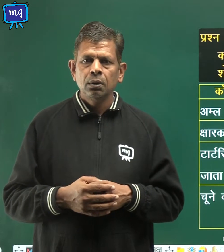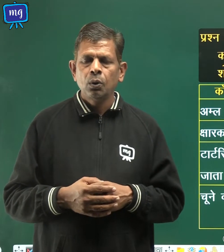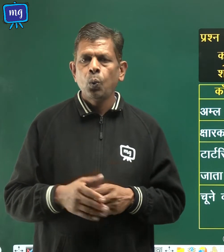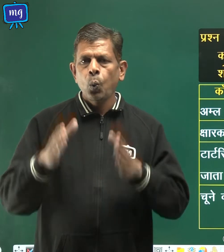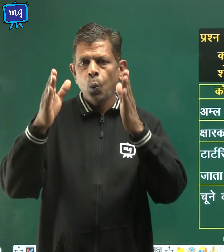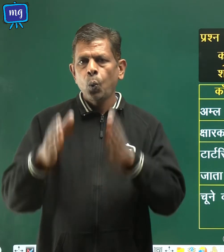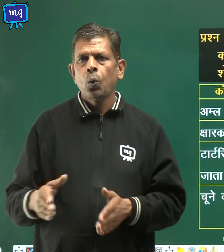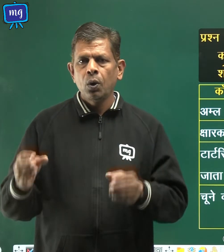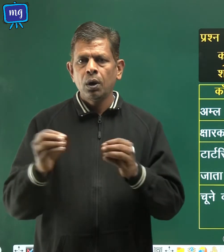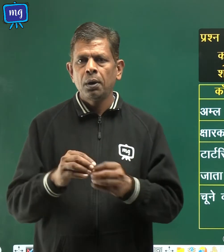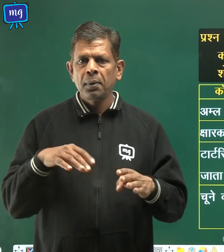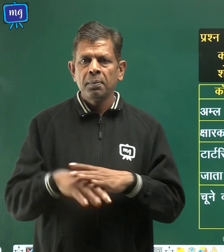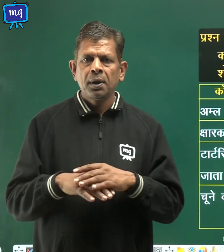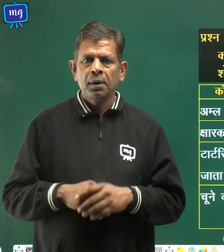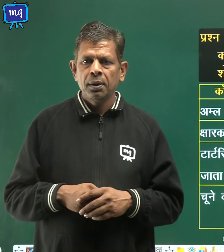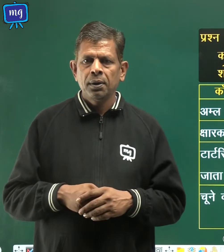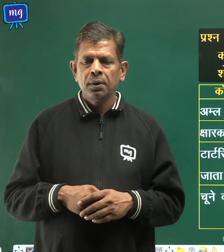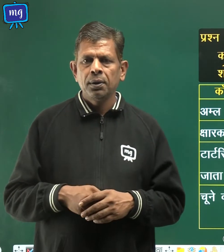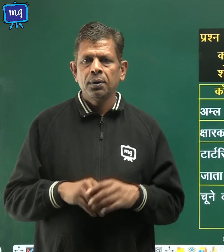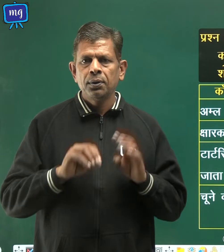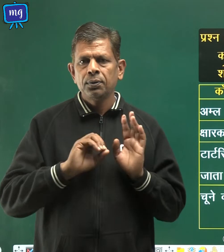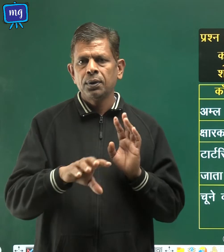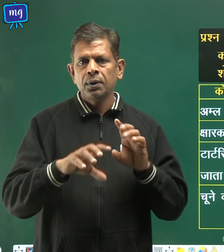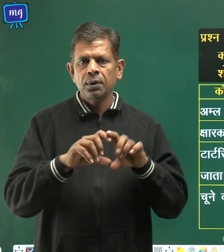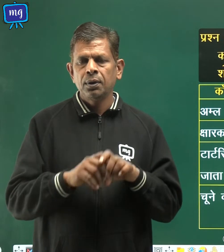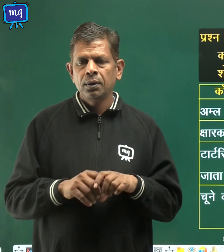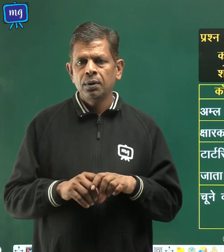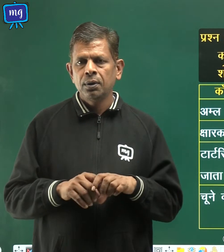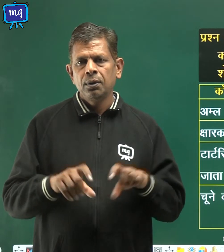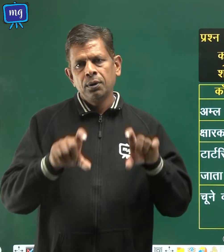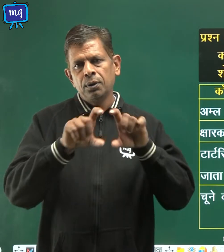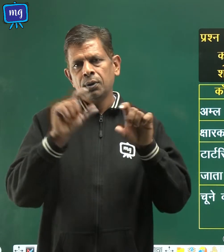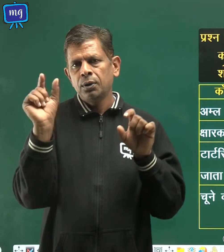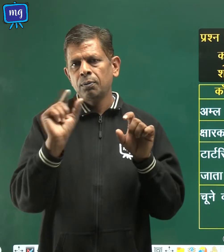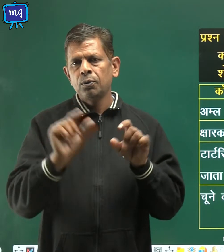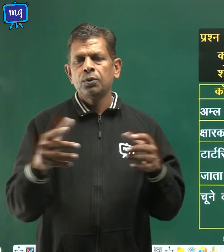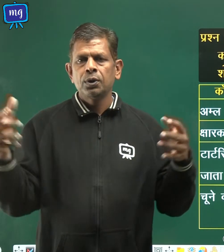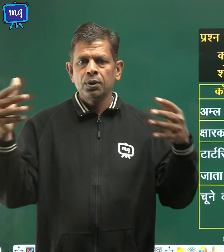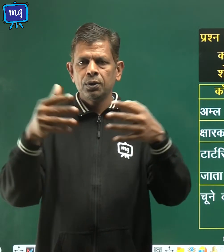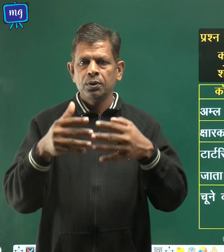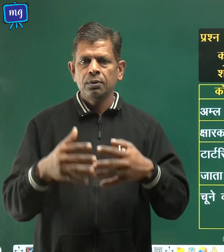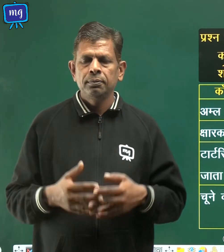कॉलम बी में दिए गए शब्दों से कीजिए।